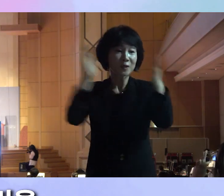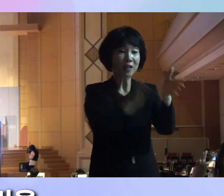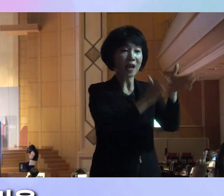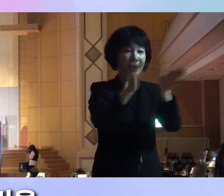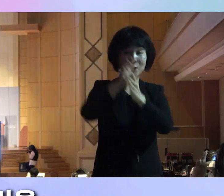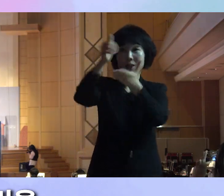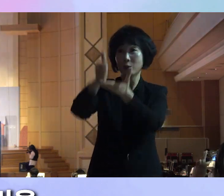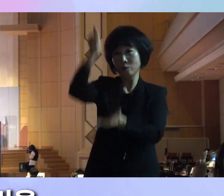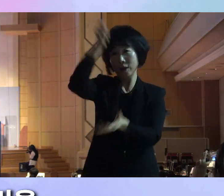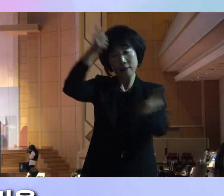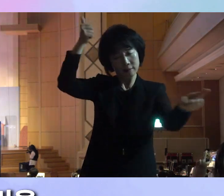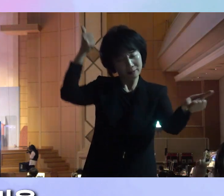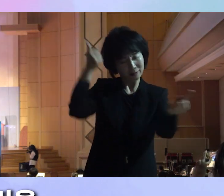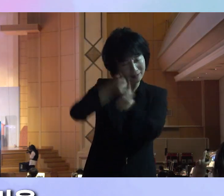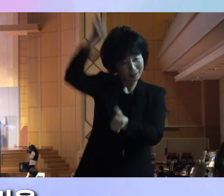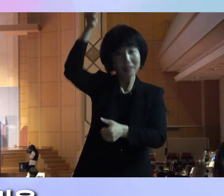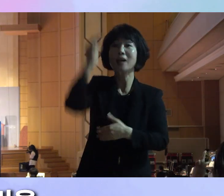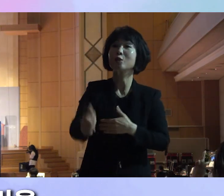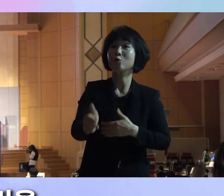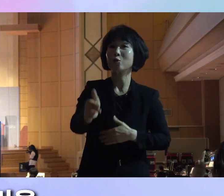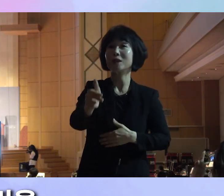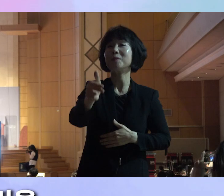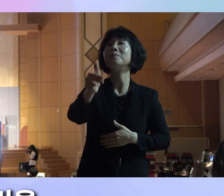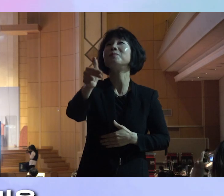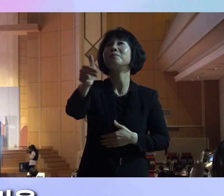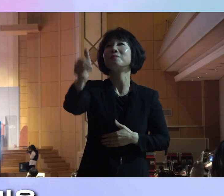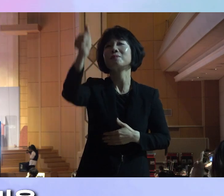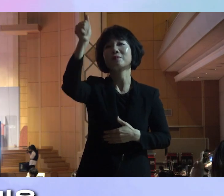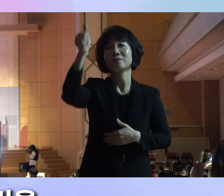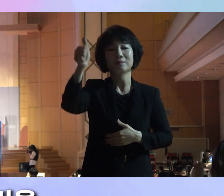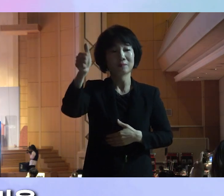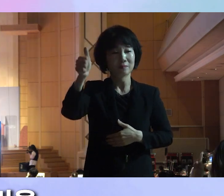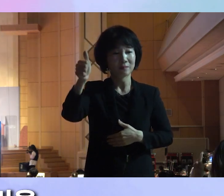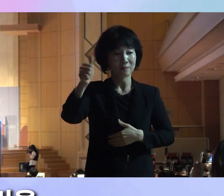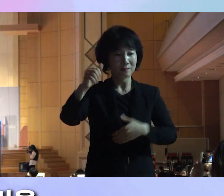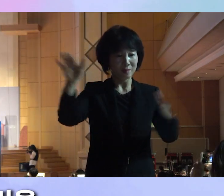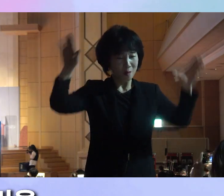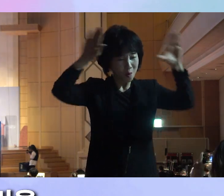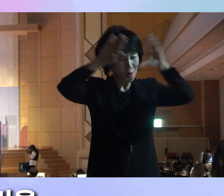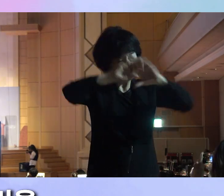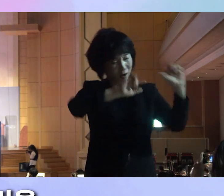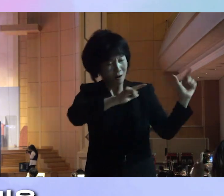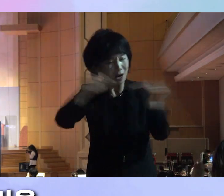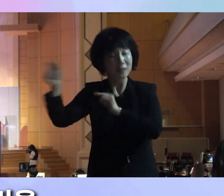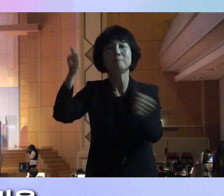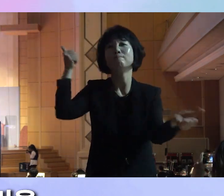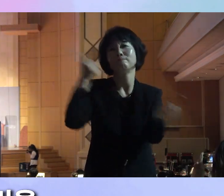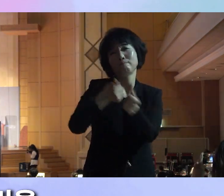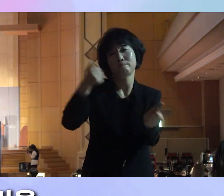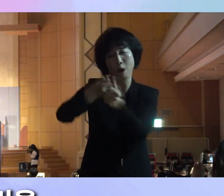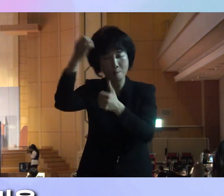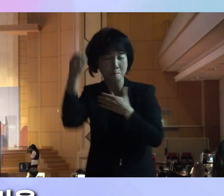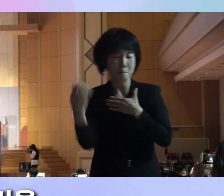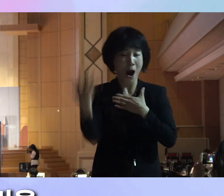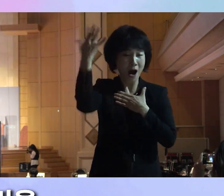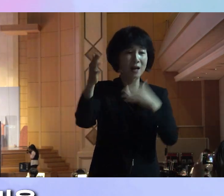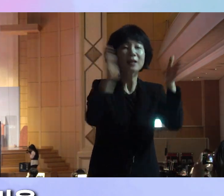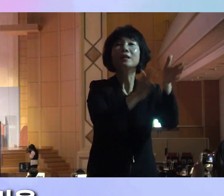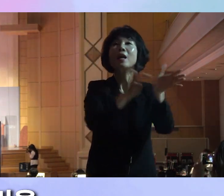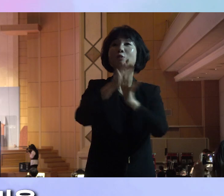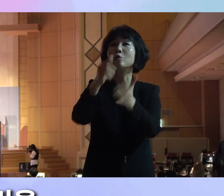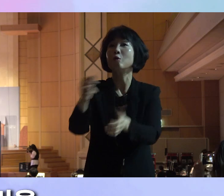예수 승리하신 주님 어둠 권세 모두 이기셨네